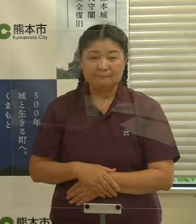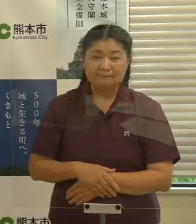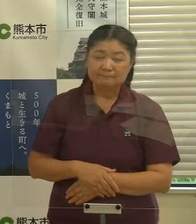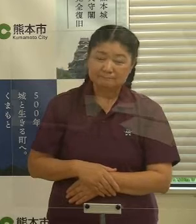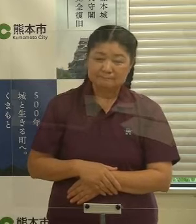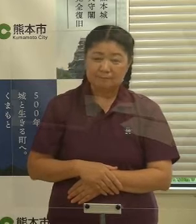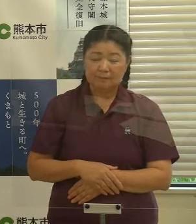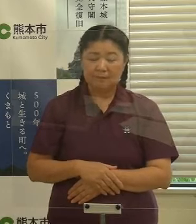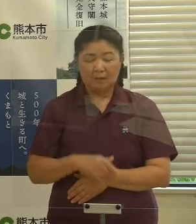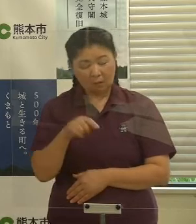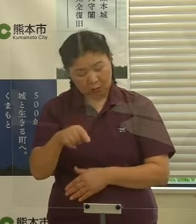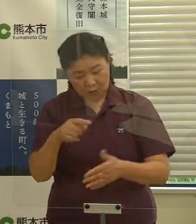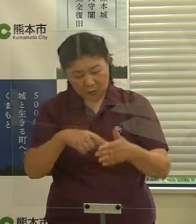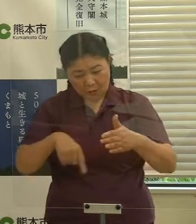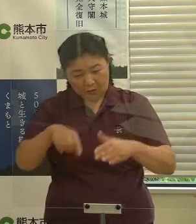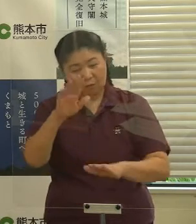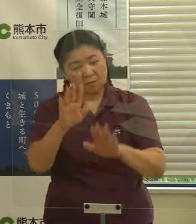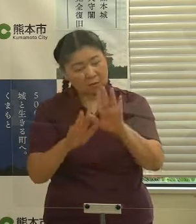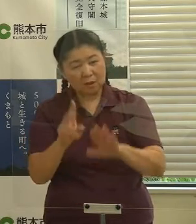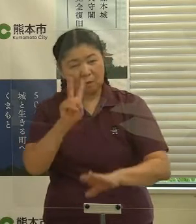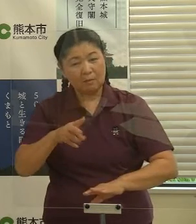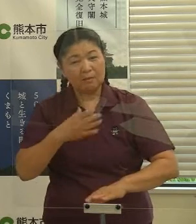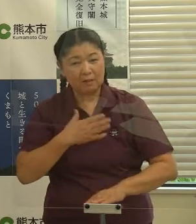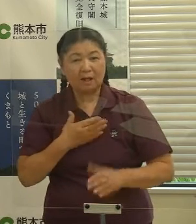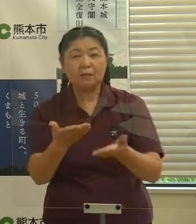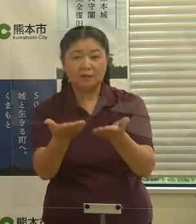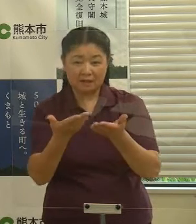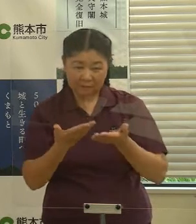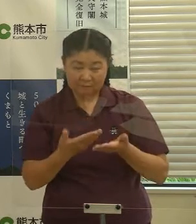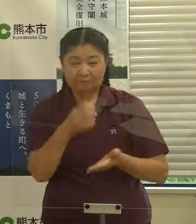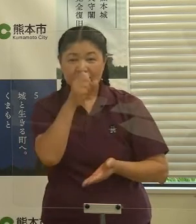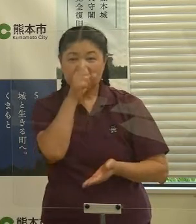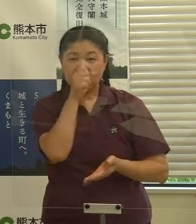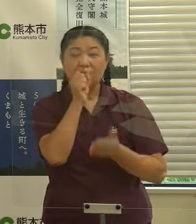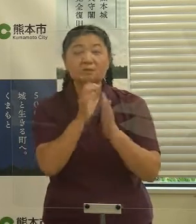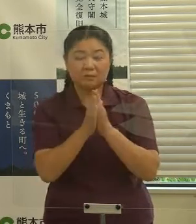ますが、何卒ご理解をいただきますようよろしくお願いを申し上げます。